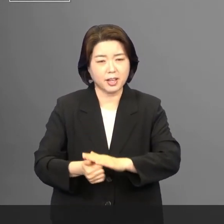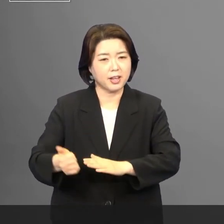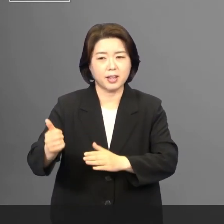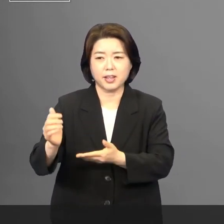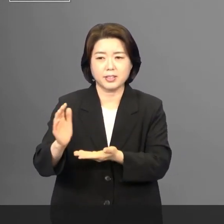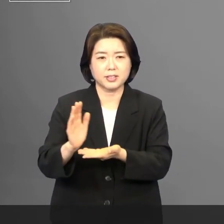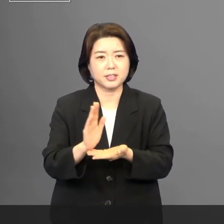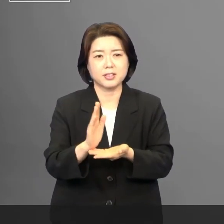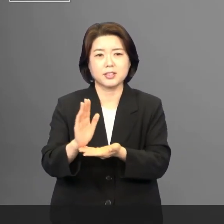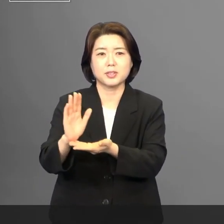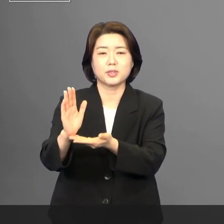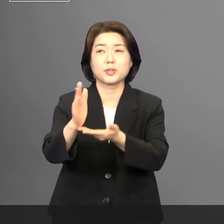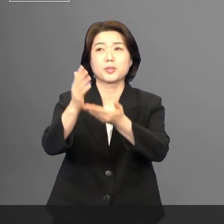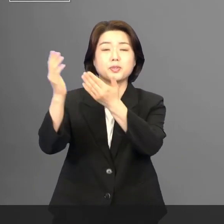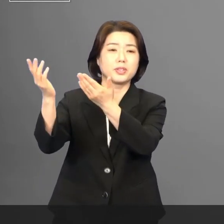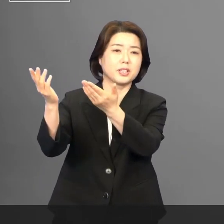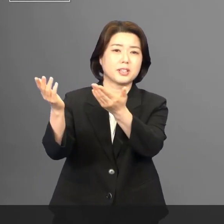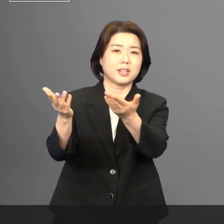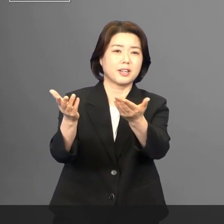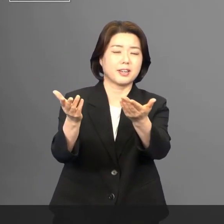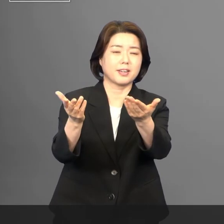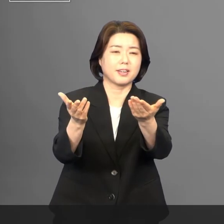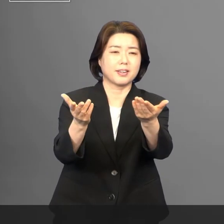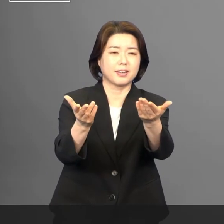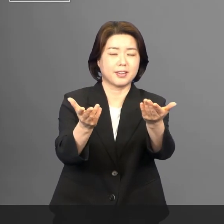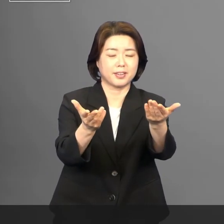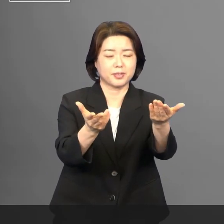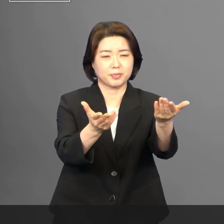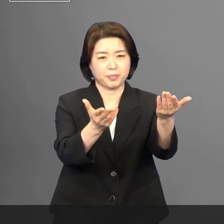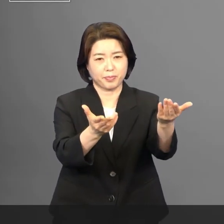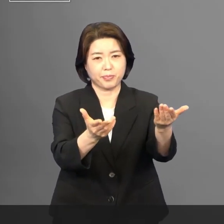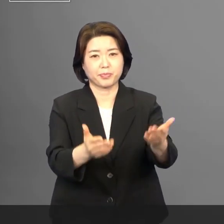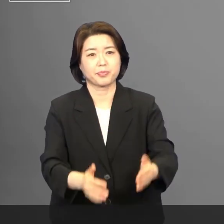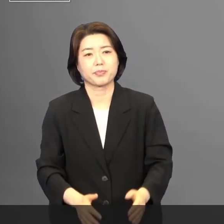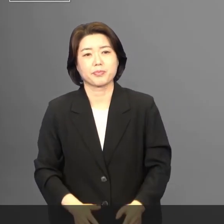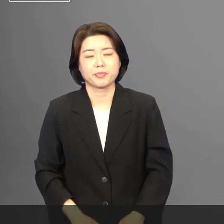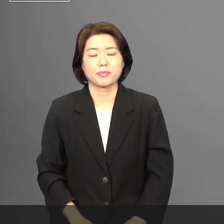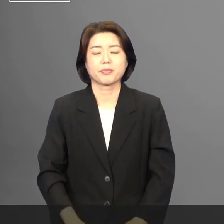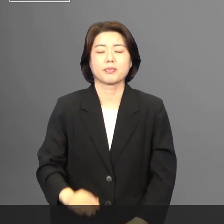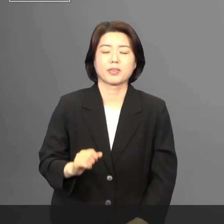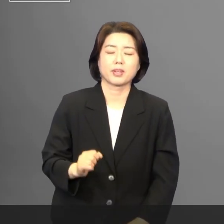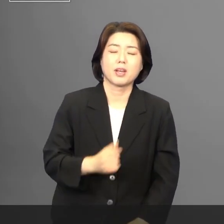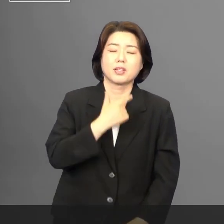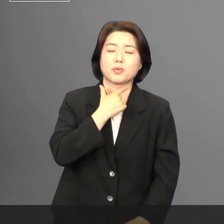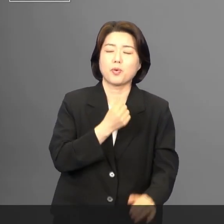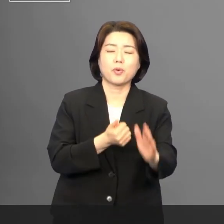소망에 닿을 주, 소망에 닿을 주리라,